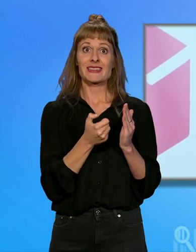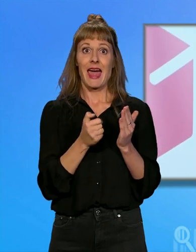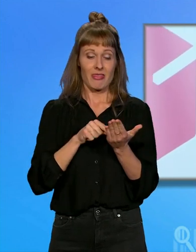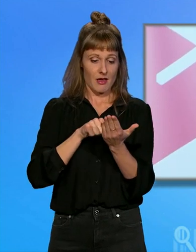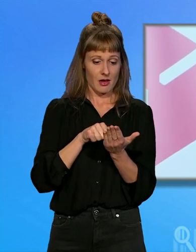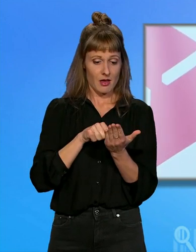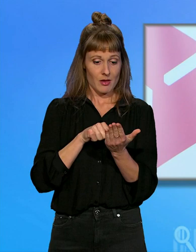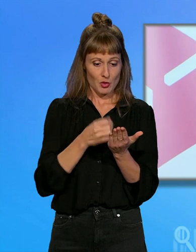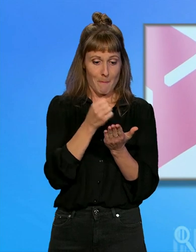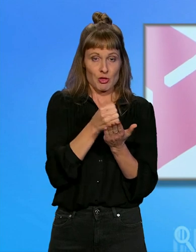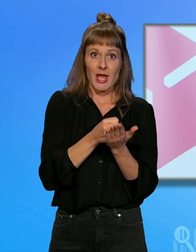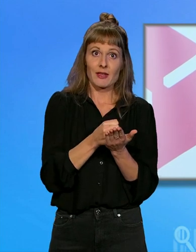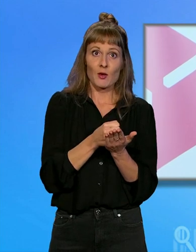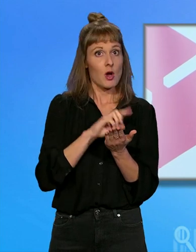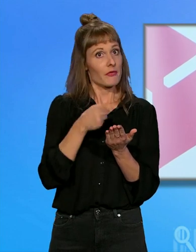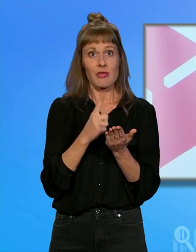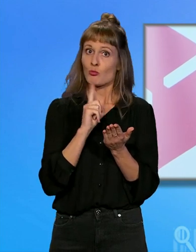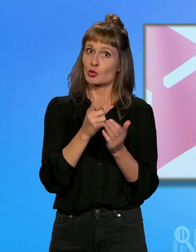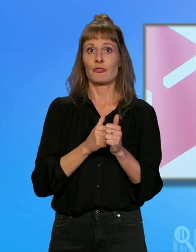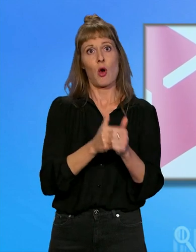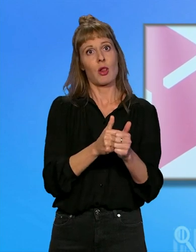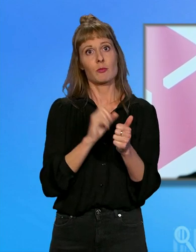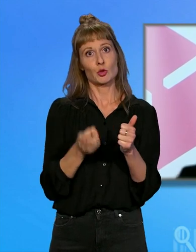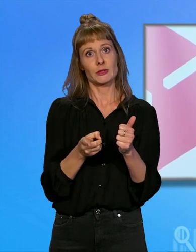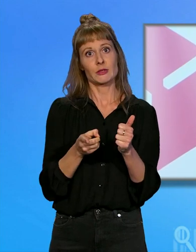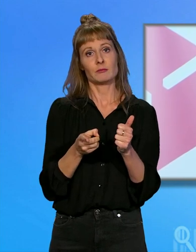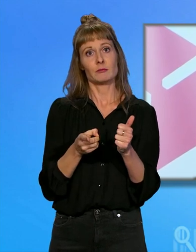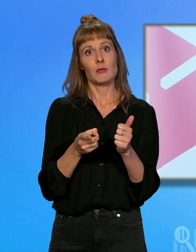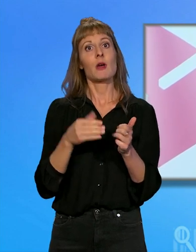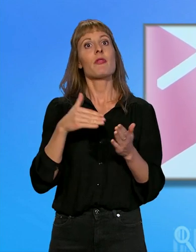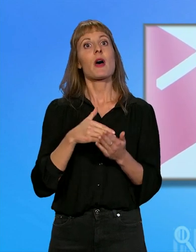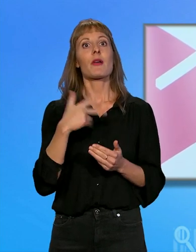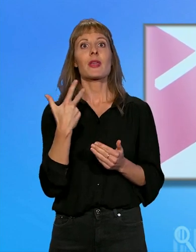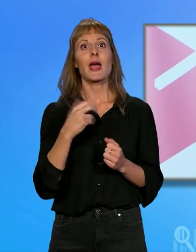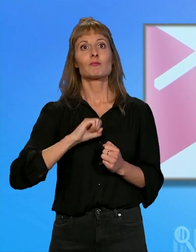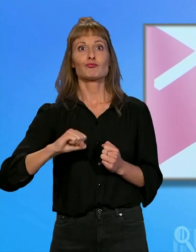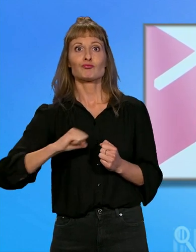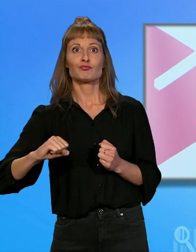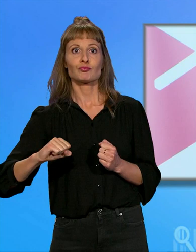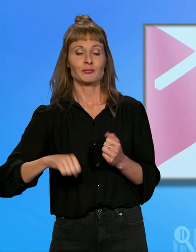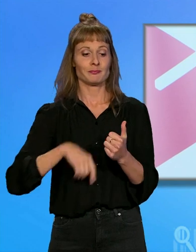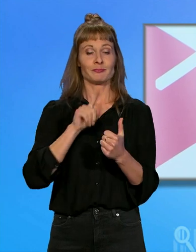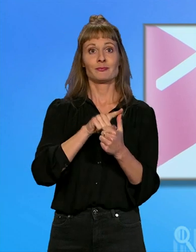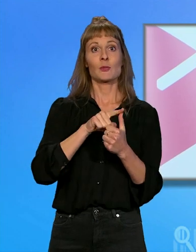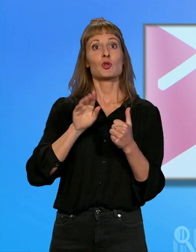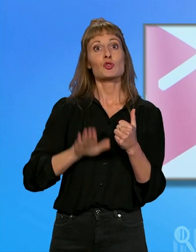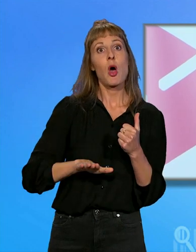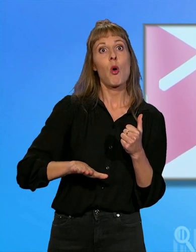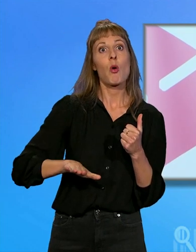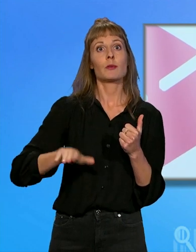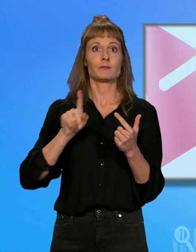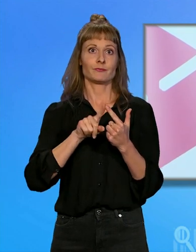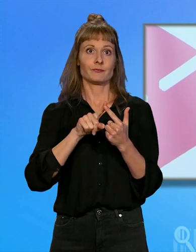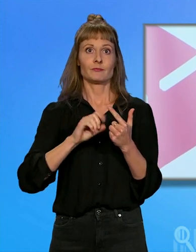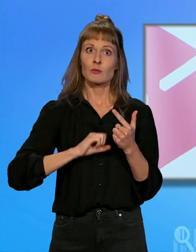Im Scanner kann man 3 verschiedene Geschwindigkeiten einstellen: Slow, Fast und Very Fast.